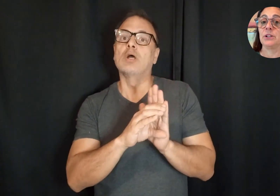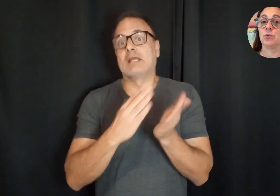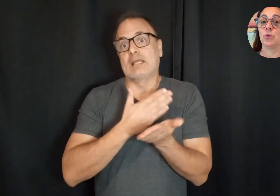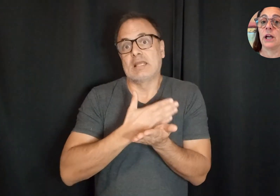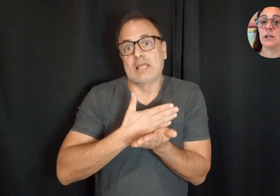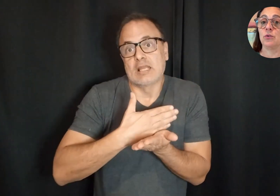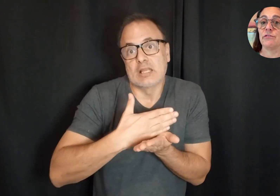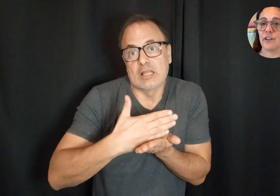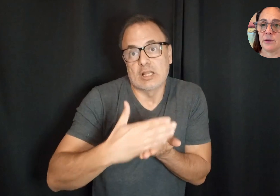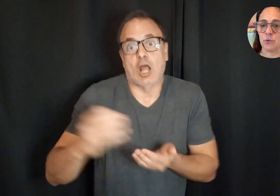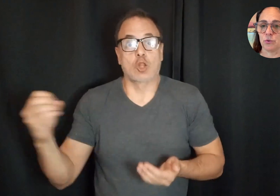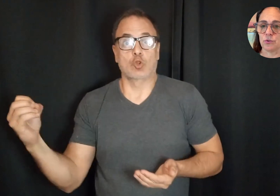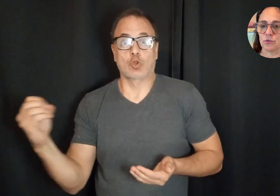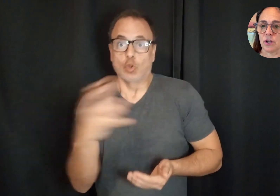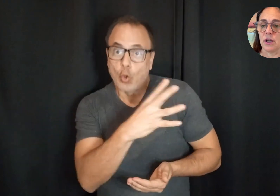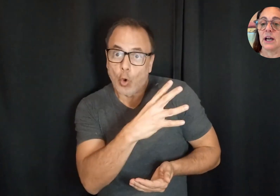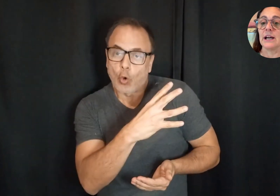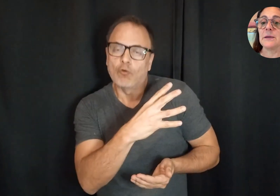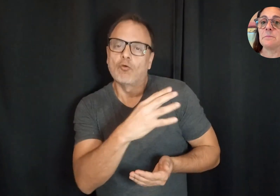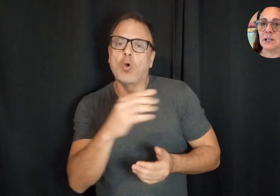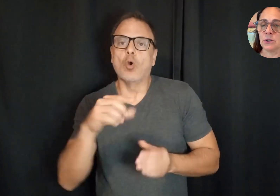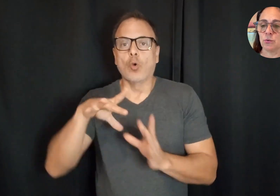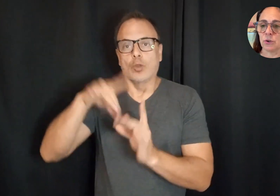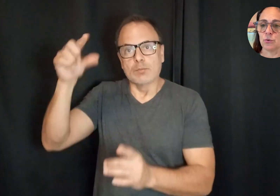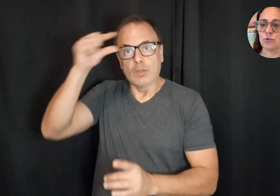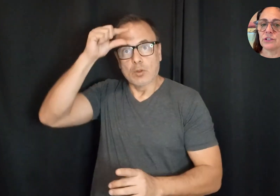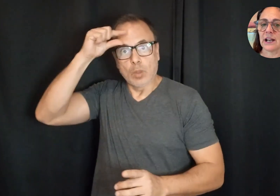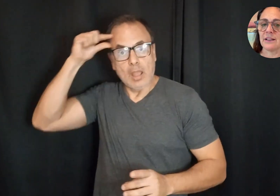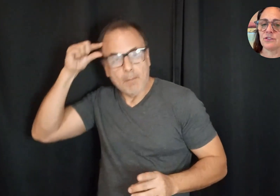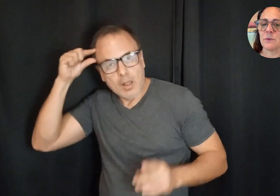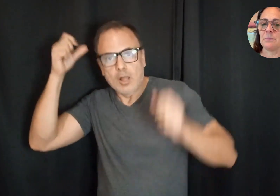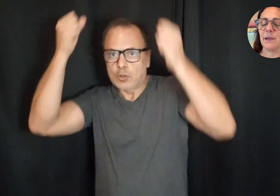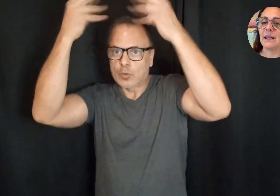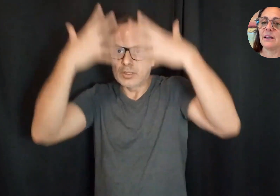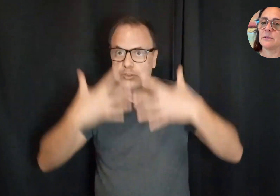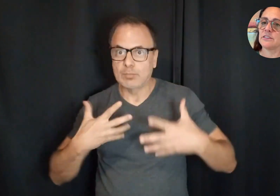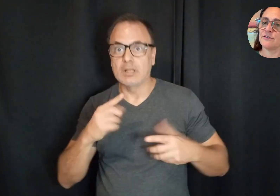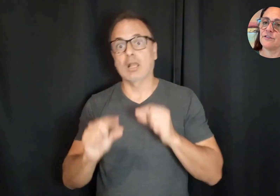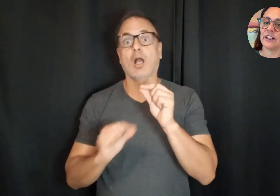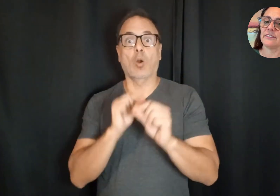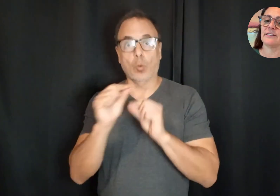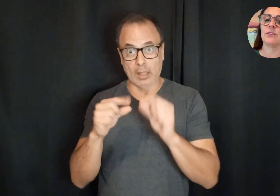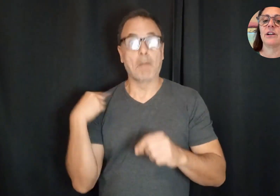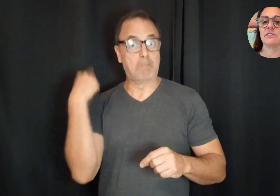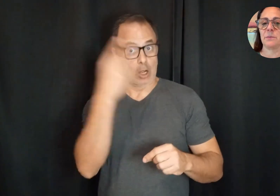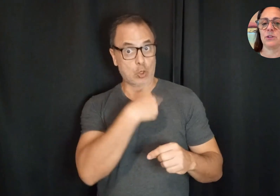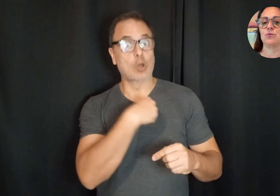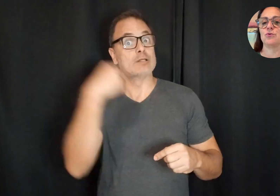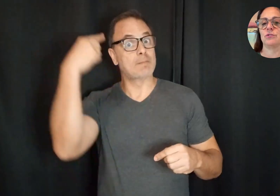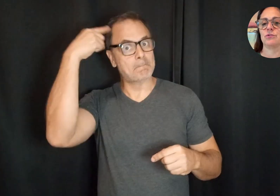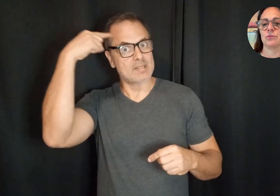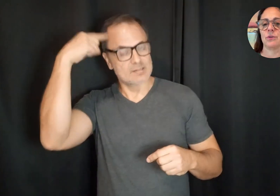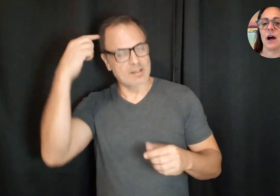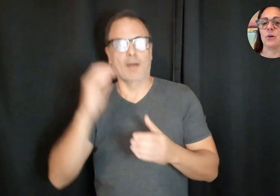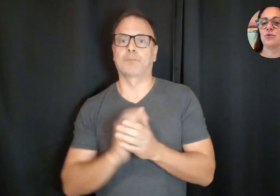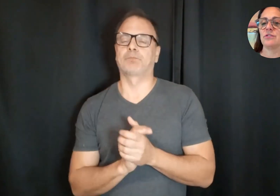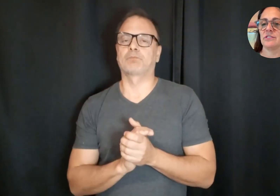capítulo Renovemo-nos, Emmanuel nos traz uma bela reflexão a respeito disso, ao